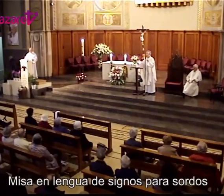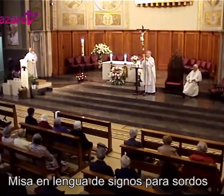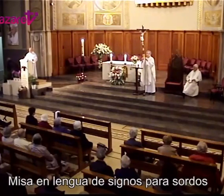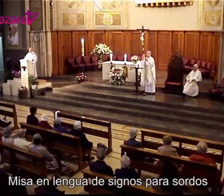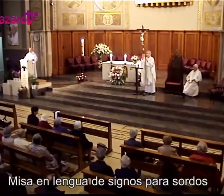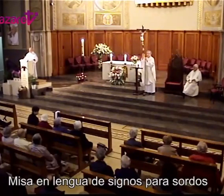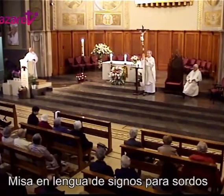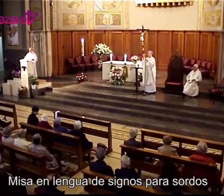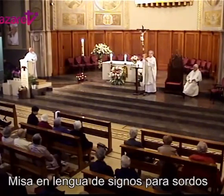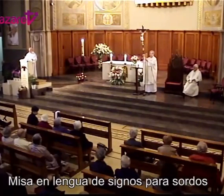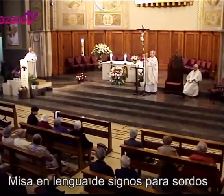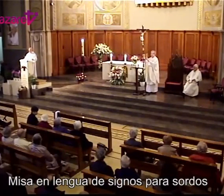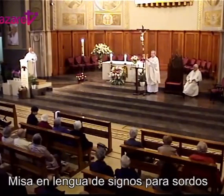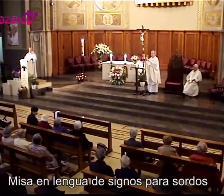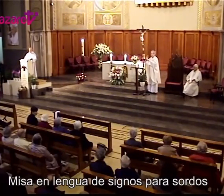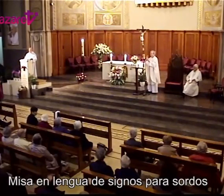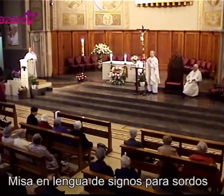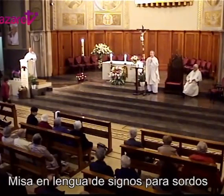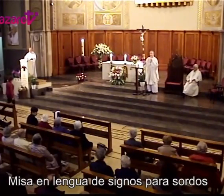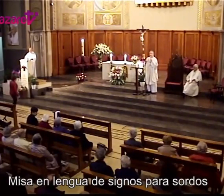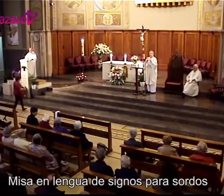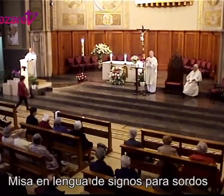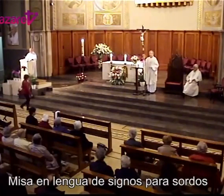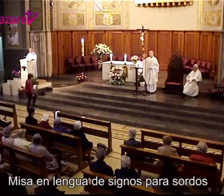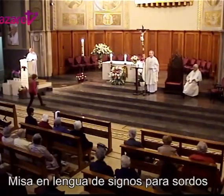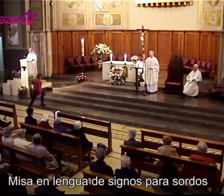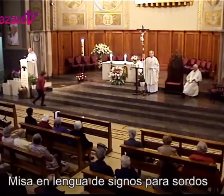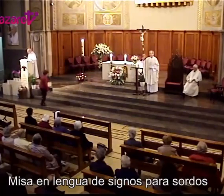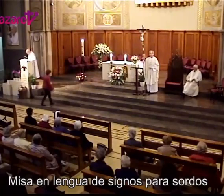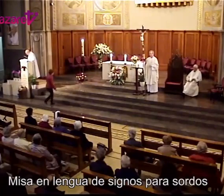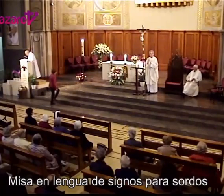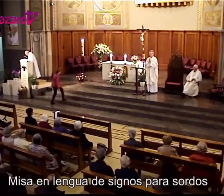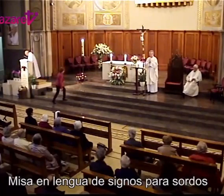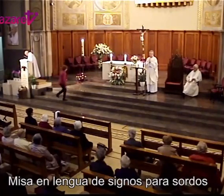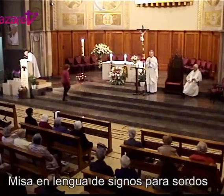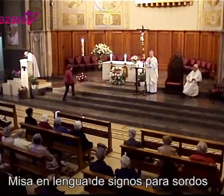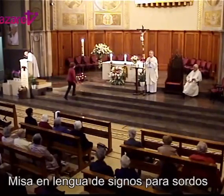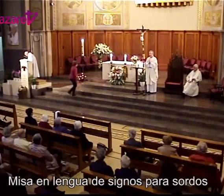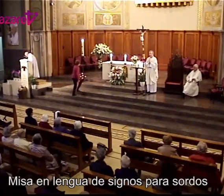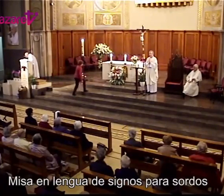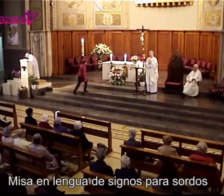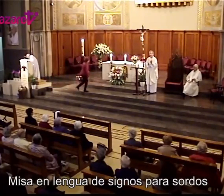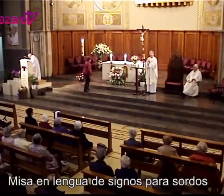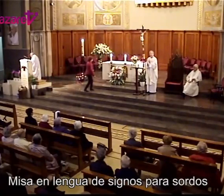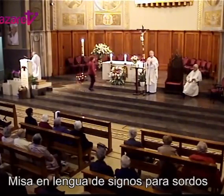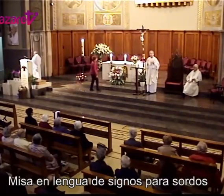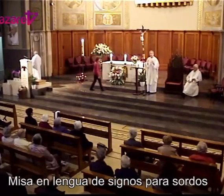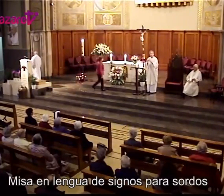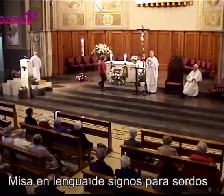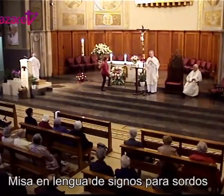Respondemos al Salmo con oración. Cada uno de nosotros nos